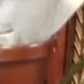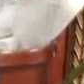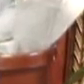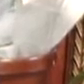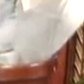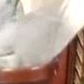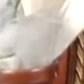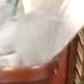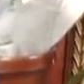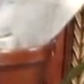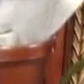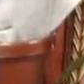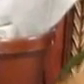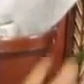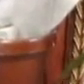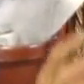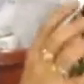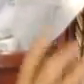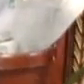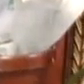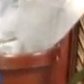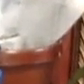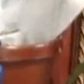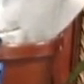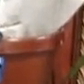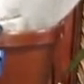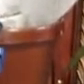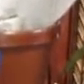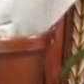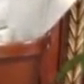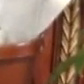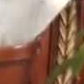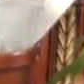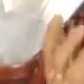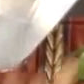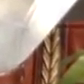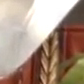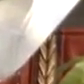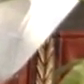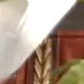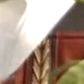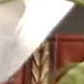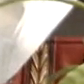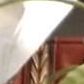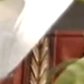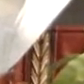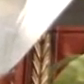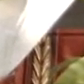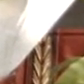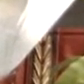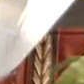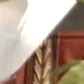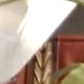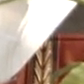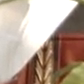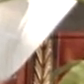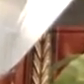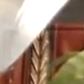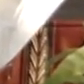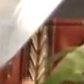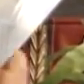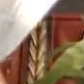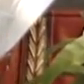del programa de bibliotecas y están en un proceso muy importante de digitalización de la